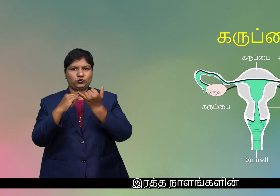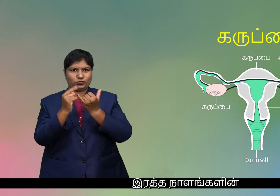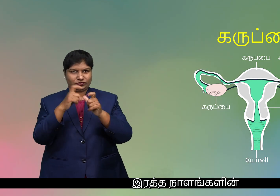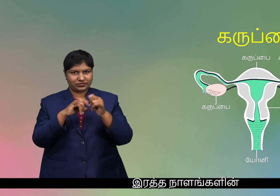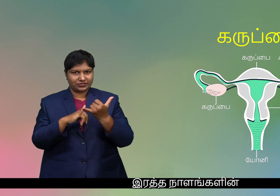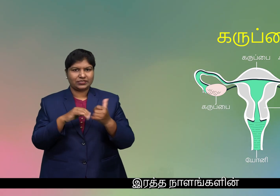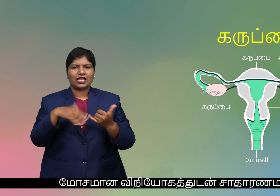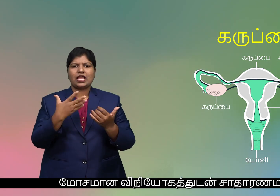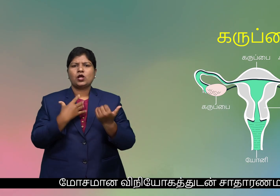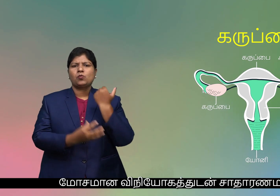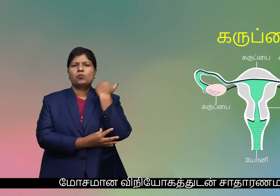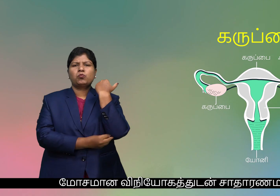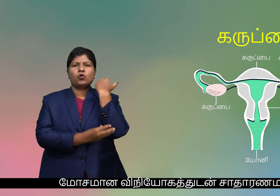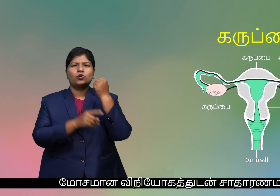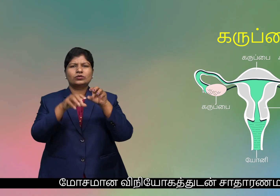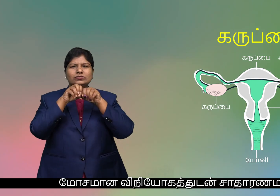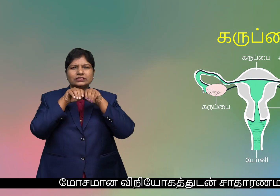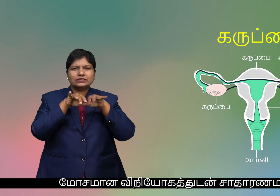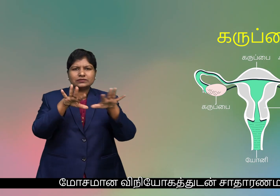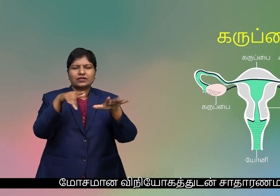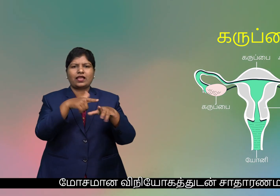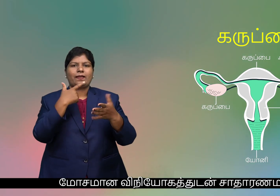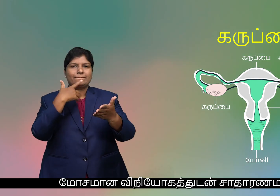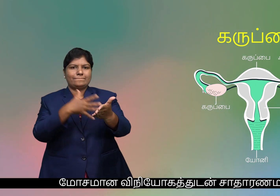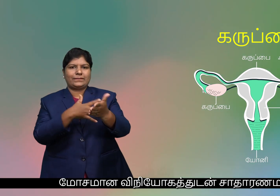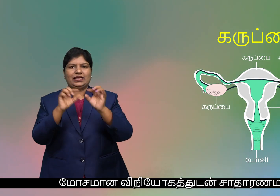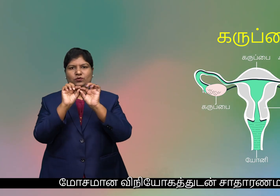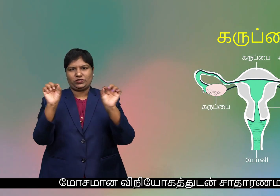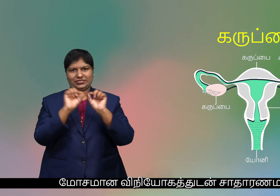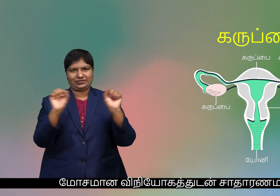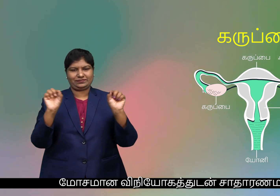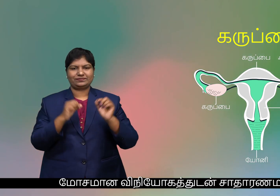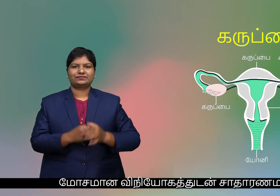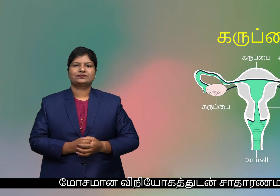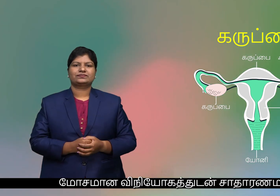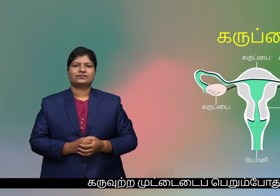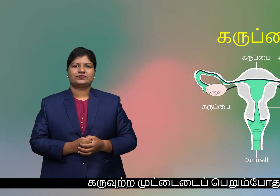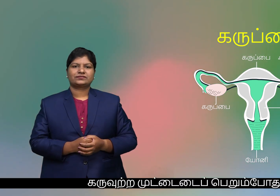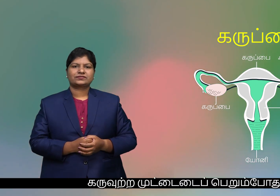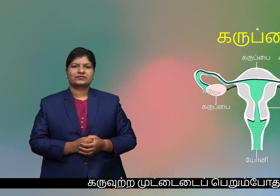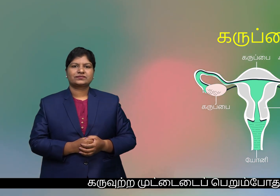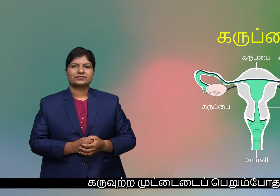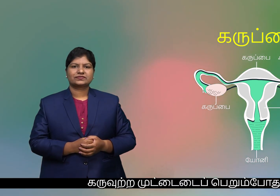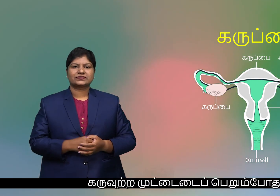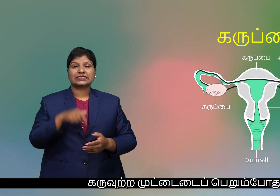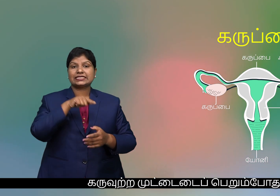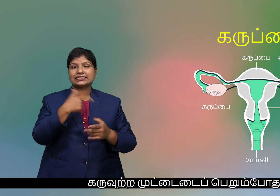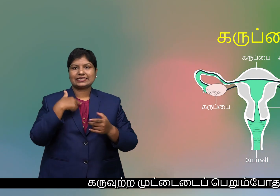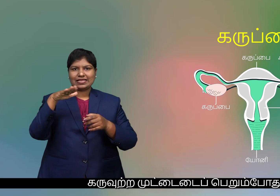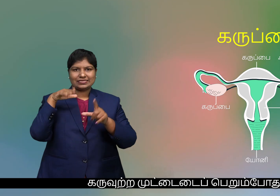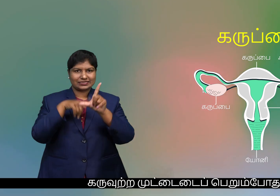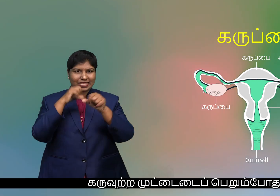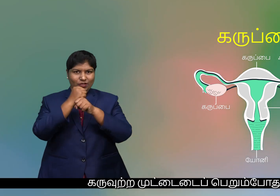இரத்த நாளங்களின் மோசமான விநியோகத்துடன் சாதாரணமாக இருக்கும். கருவுற்ற முட்டையை